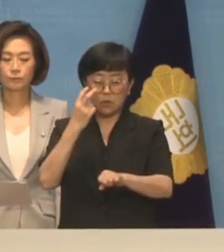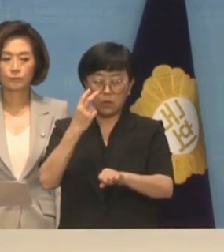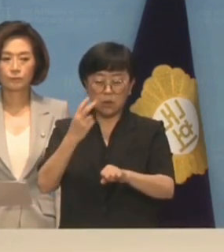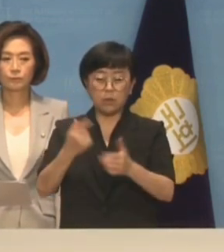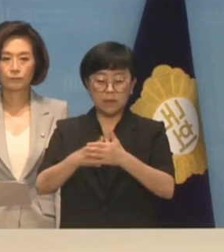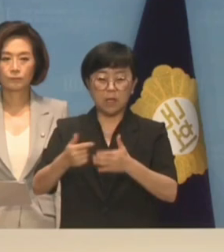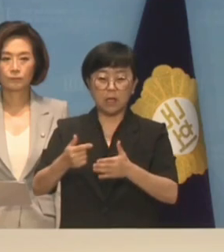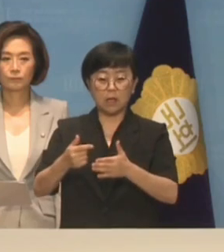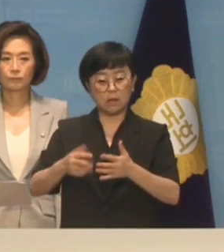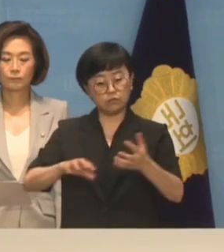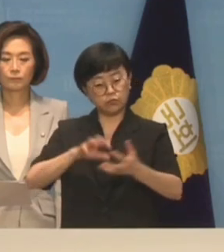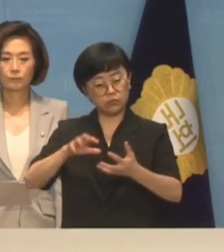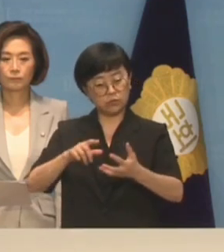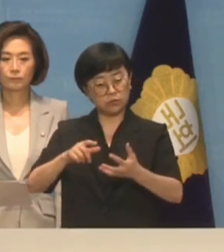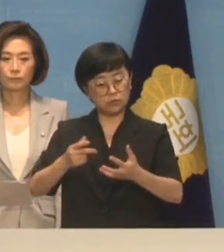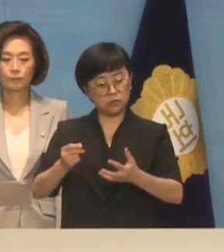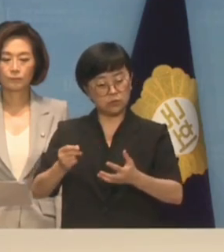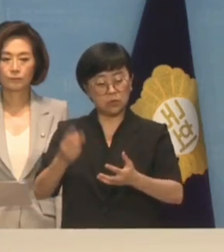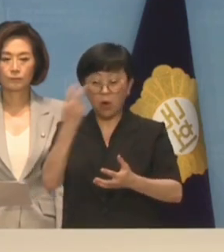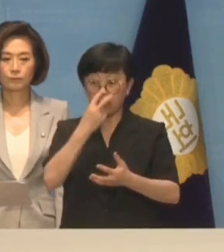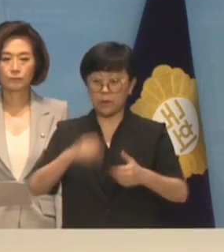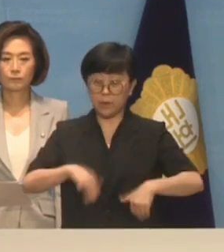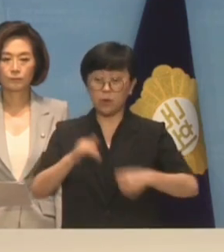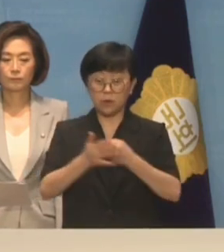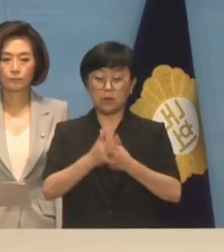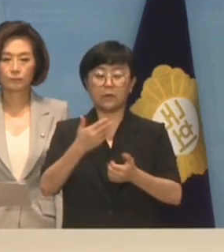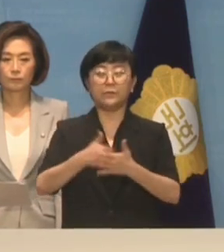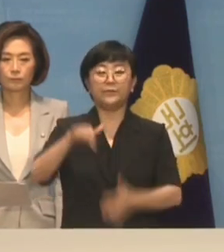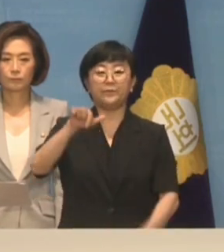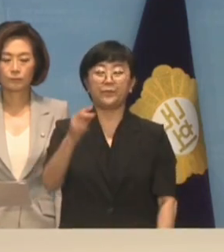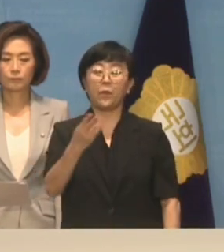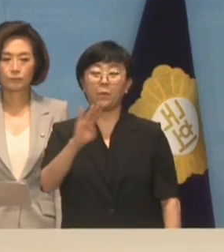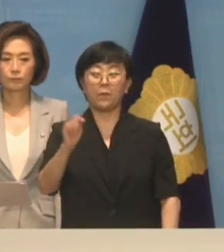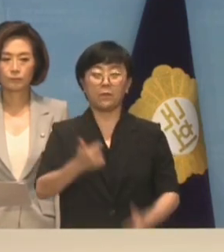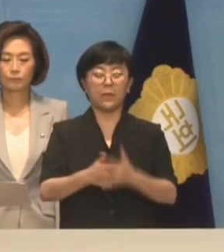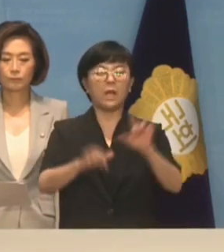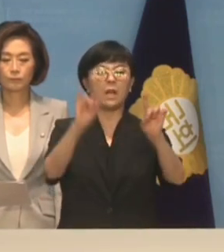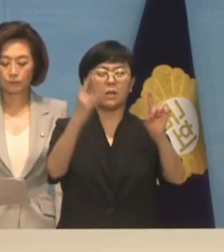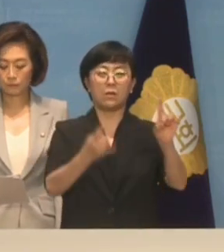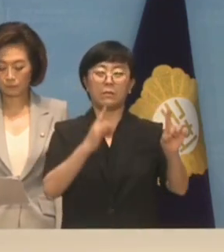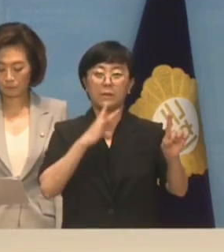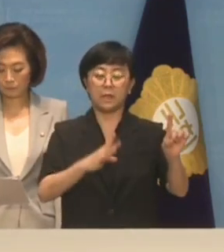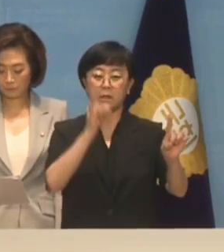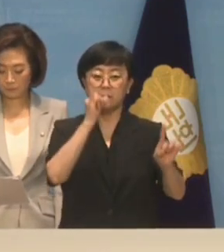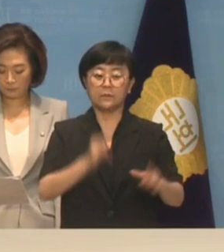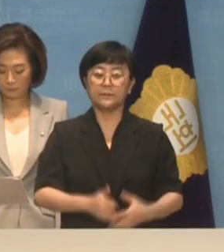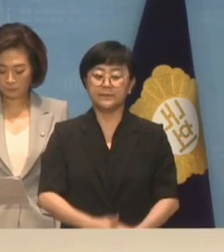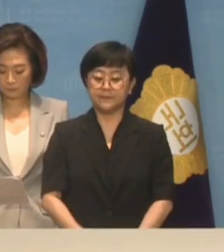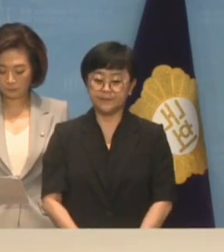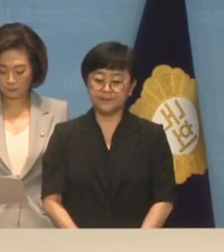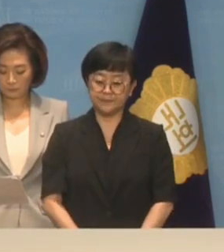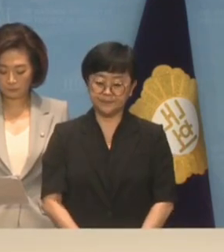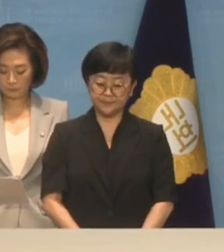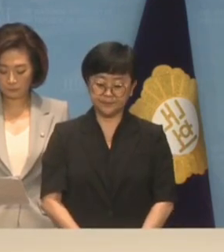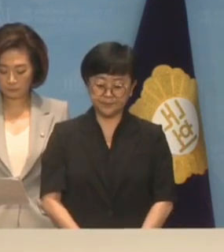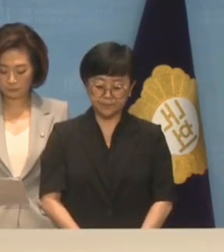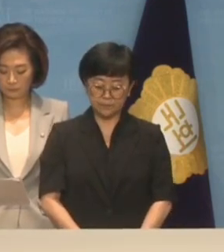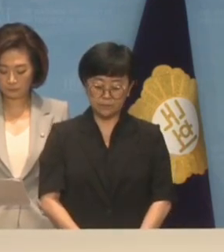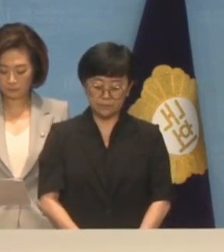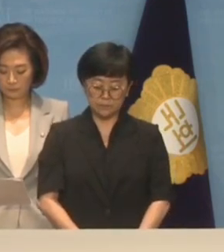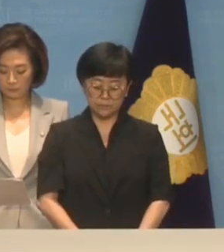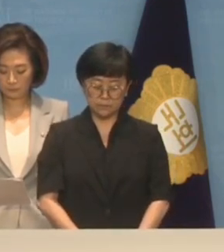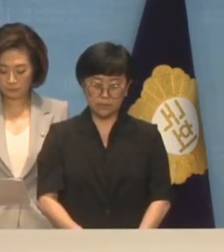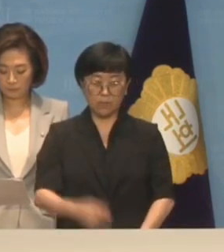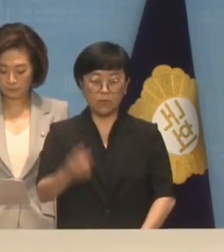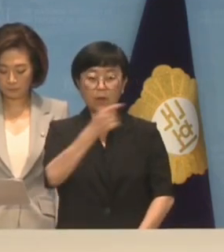잘 교반도 안 되기도 하고 또 교반한 거는 단 1회밖에 하지 않았다고 하기도 하고요.